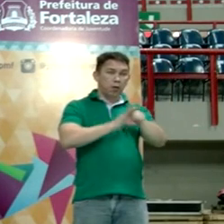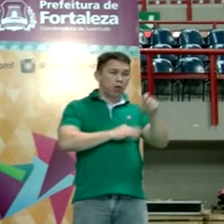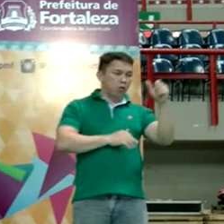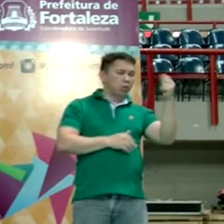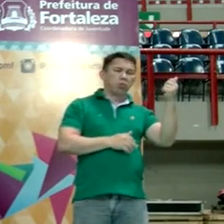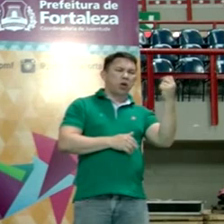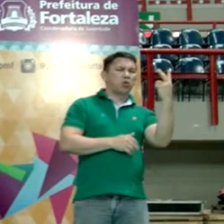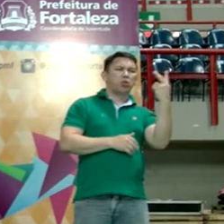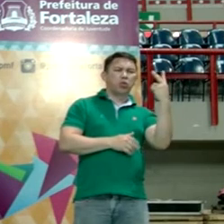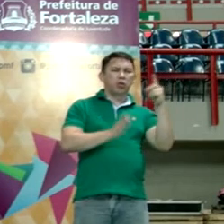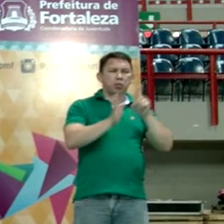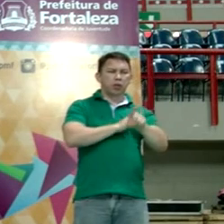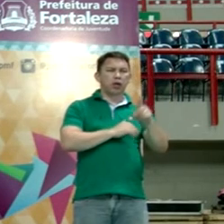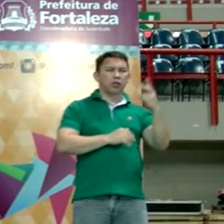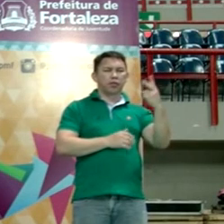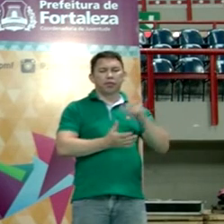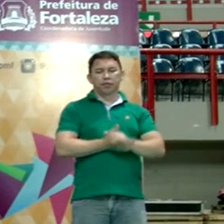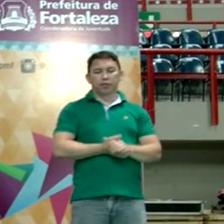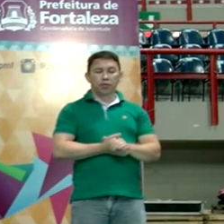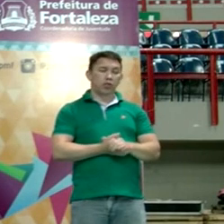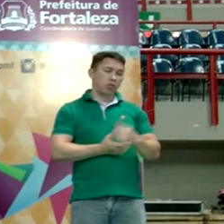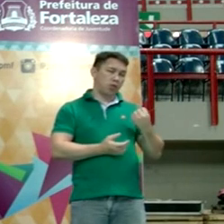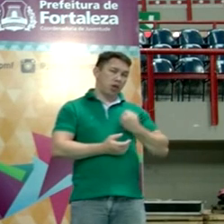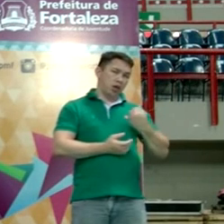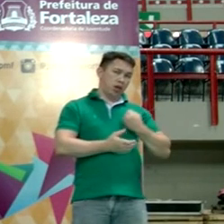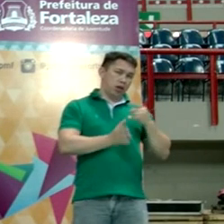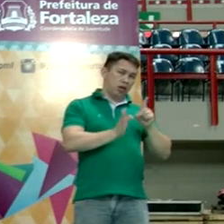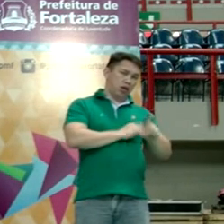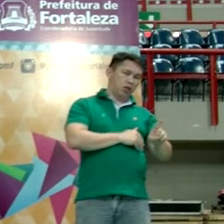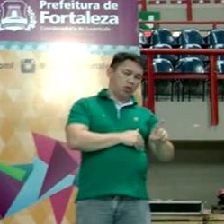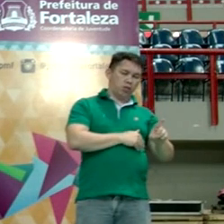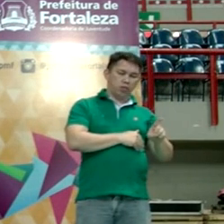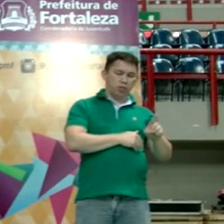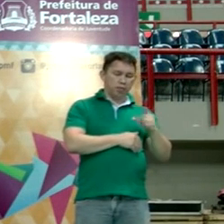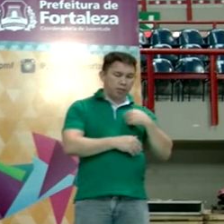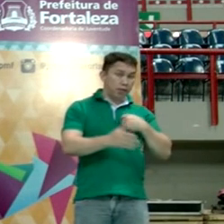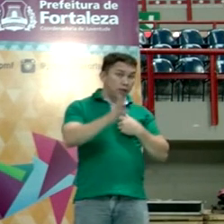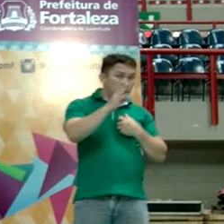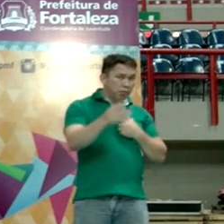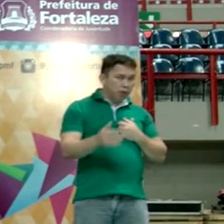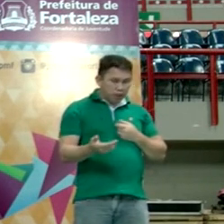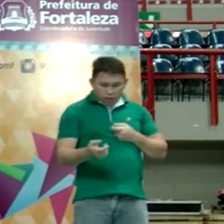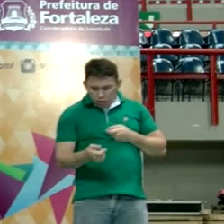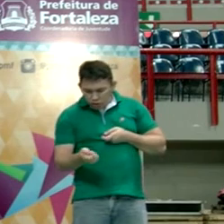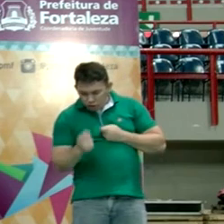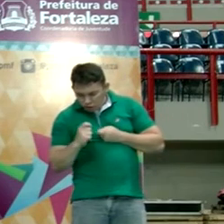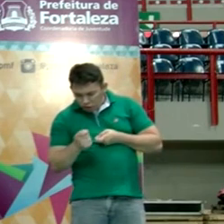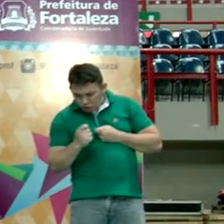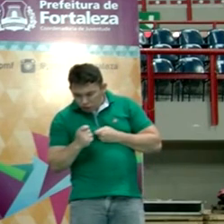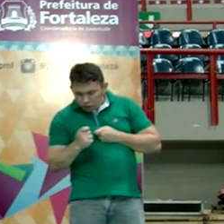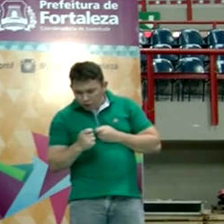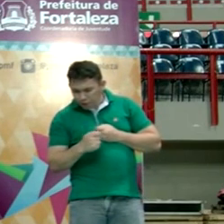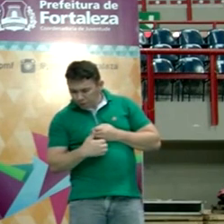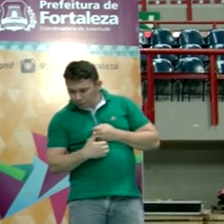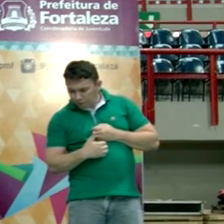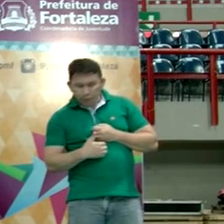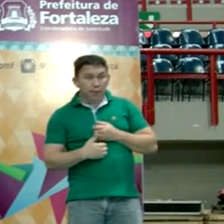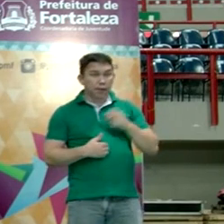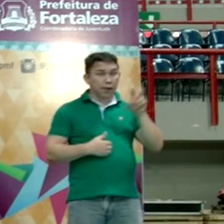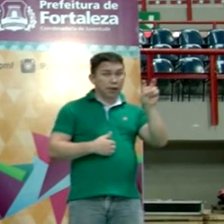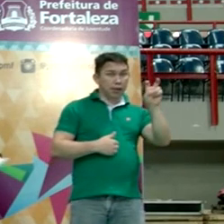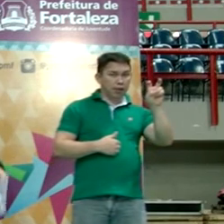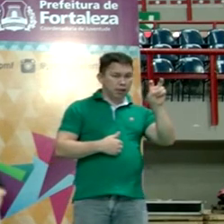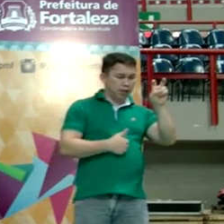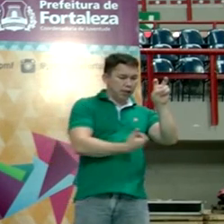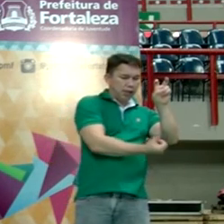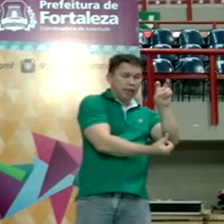sobre Guerra Fria. Eu tinha trazido a questão... Deixa eu espiar. Eu tinha trazido a questão